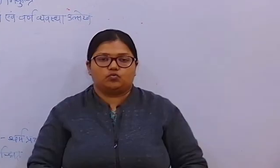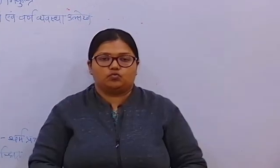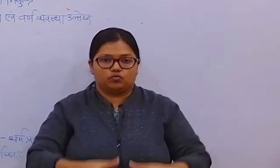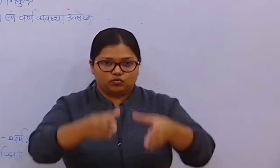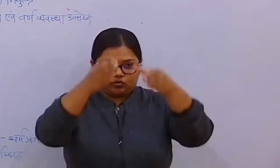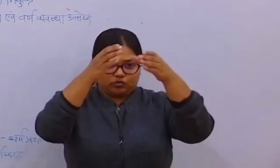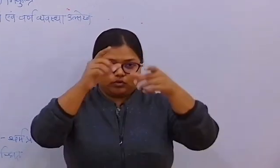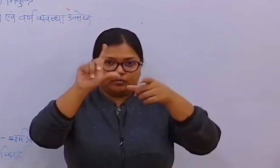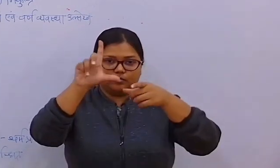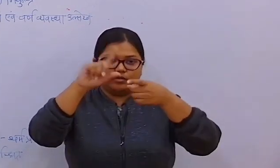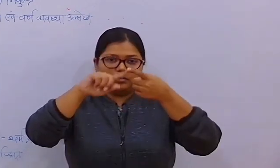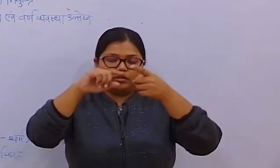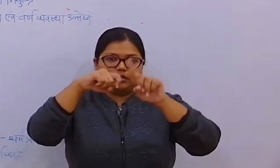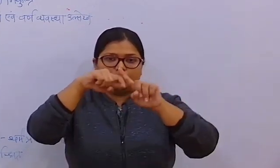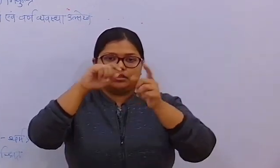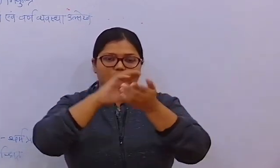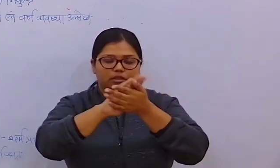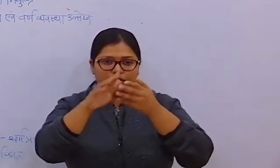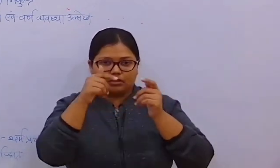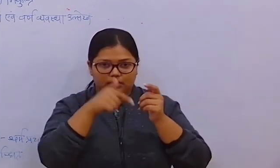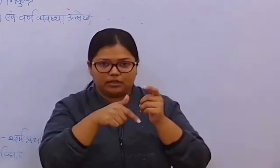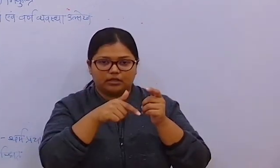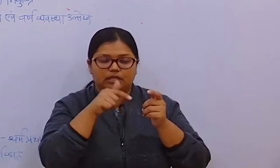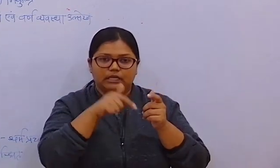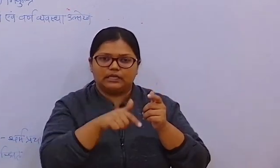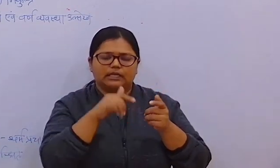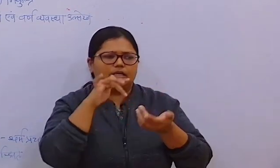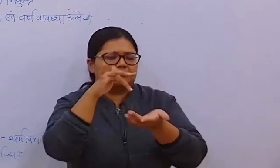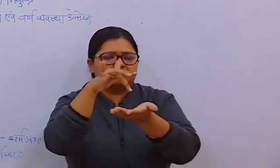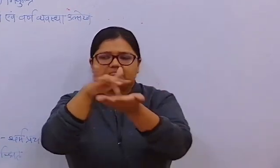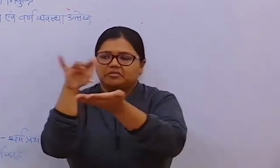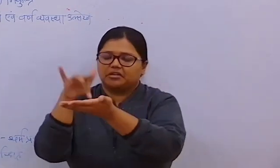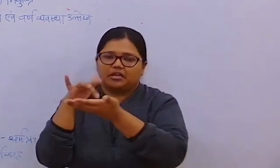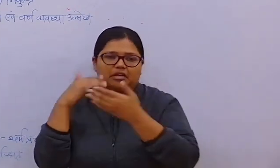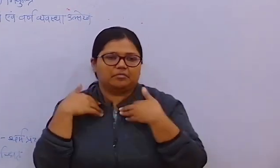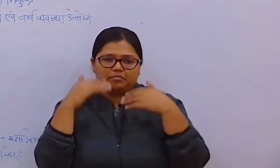को, क्लियर है। चलो यहाँ तक सबका हो गया,